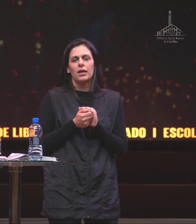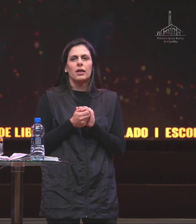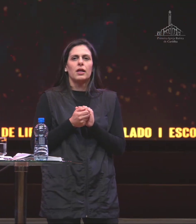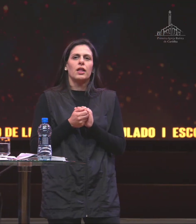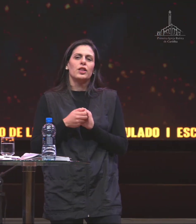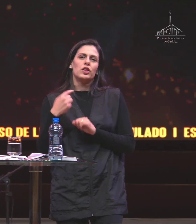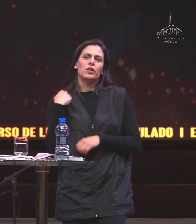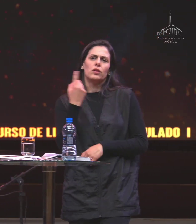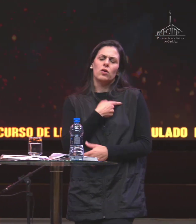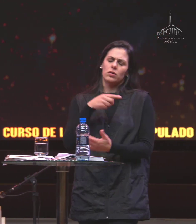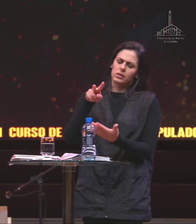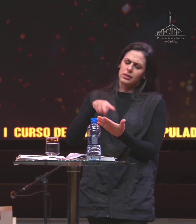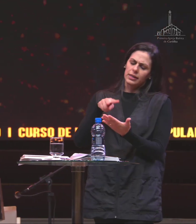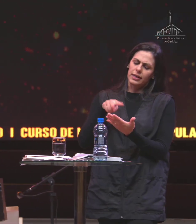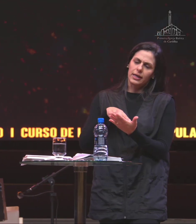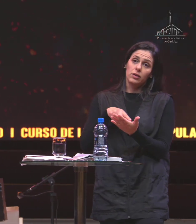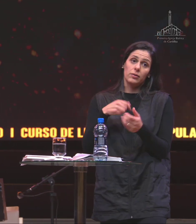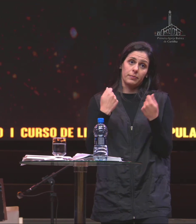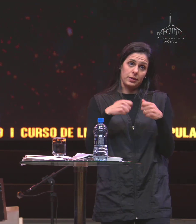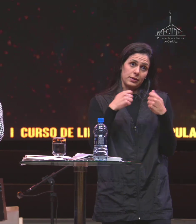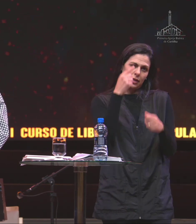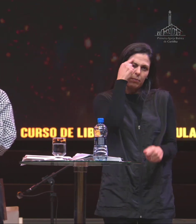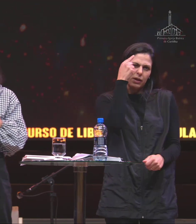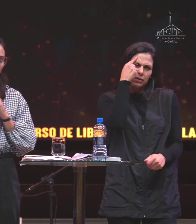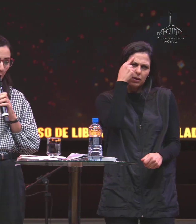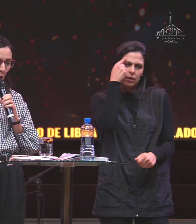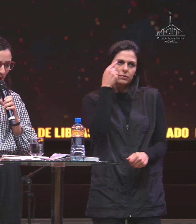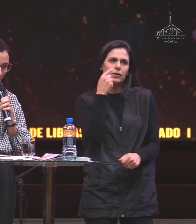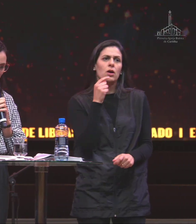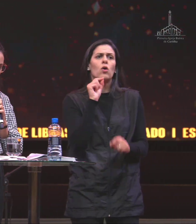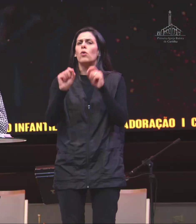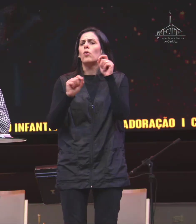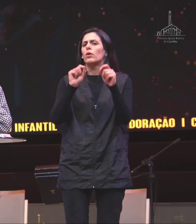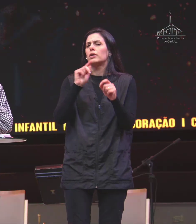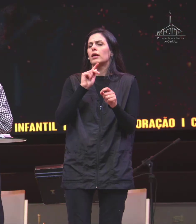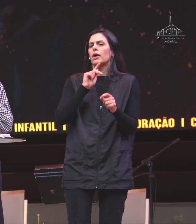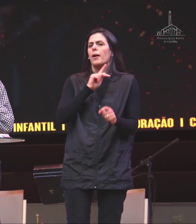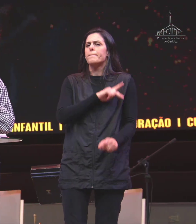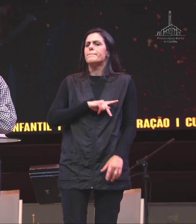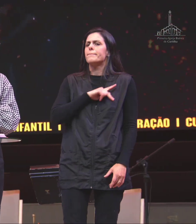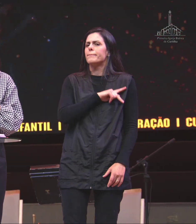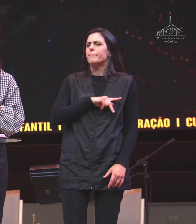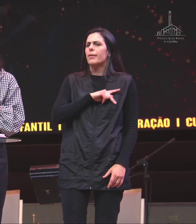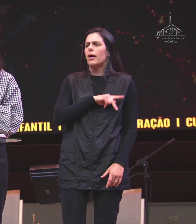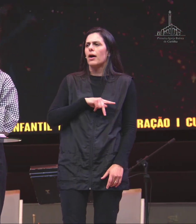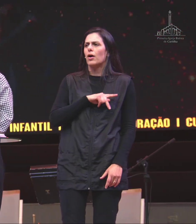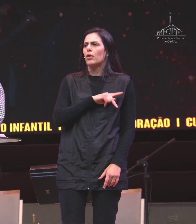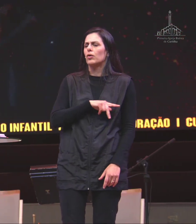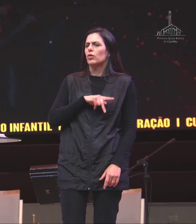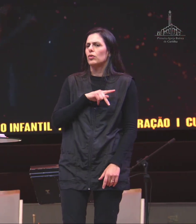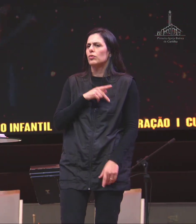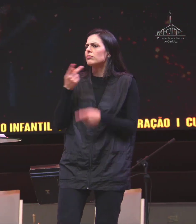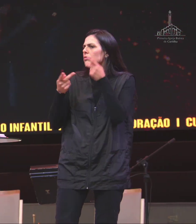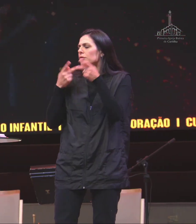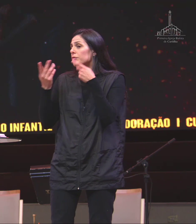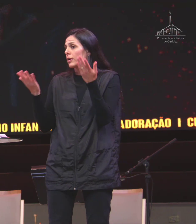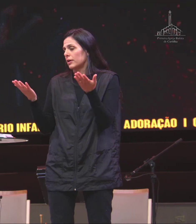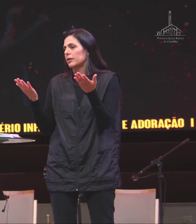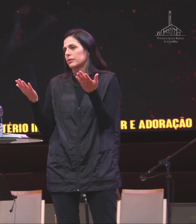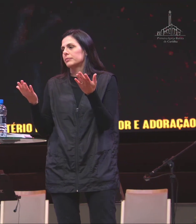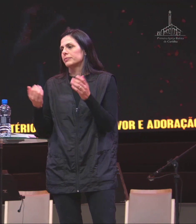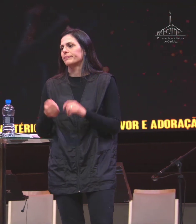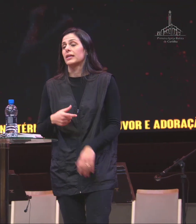dia eu nem sei mais do Palmeiras, mas então eu colocava 1000 adesivos do Palmeiras, assim, e mandava a carta para ela. E ela 1000 adesivos do São